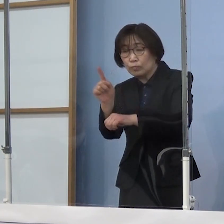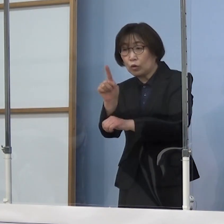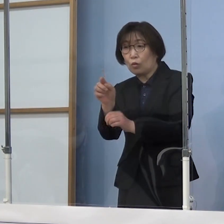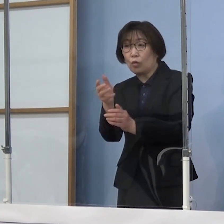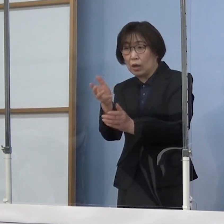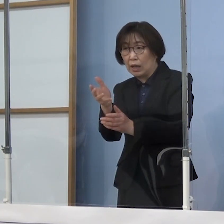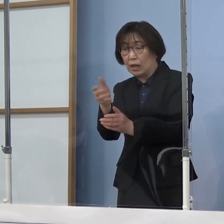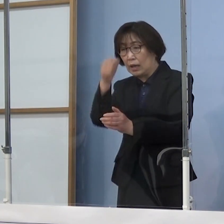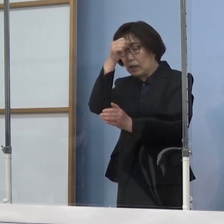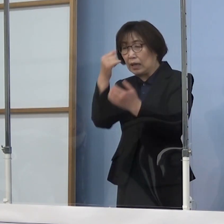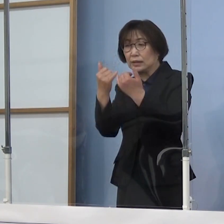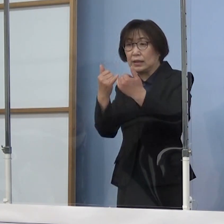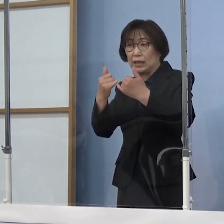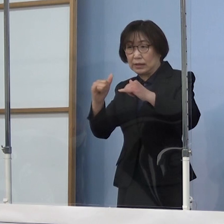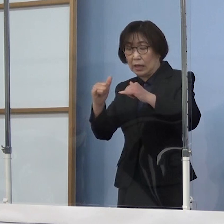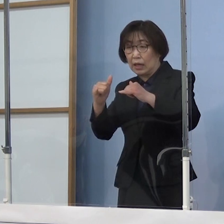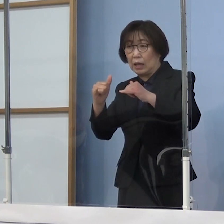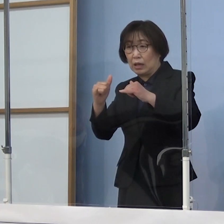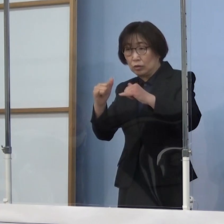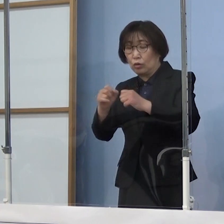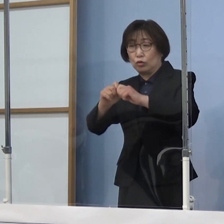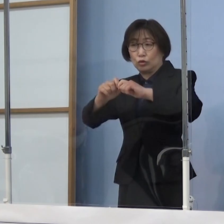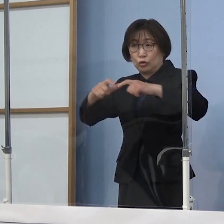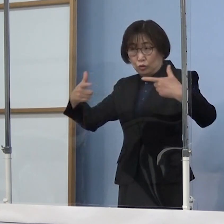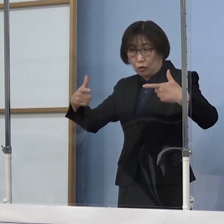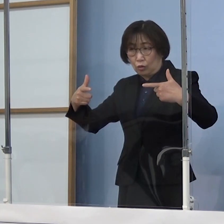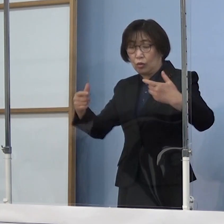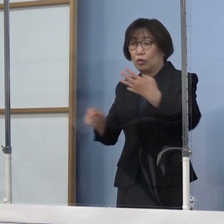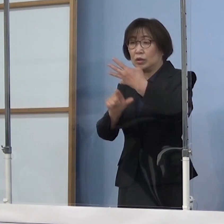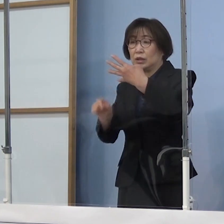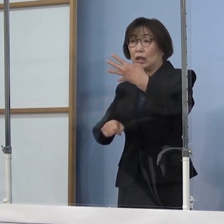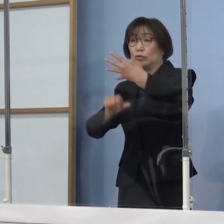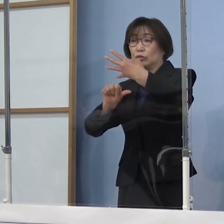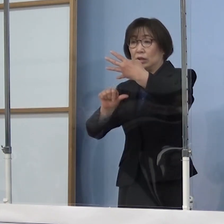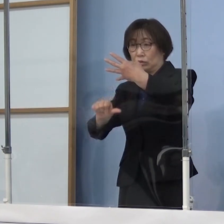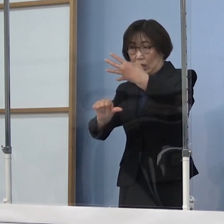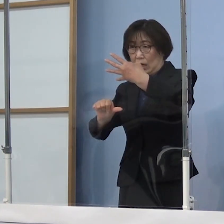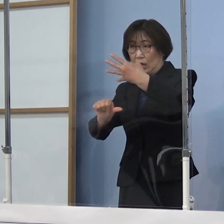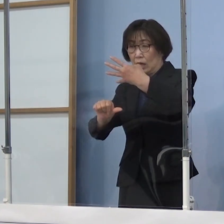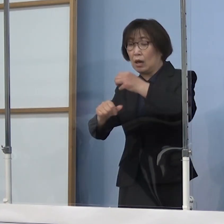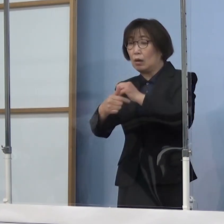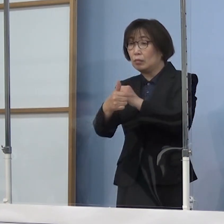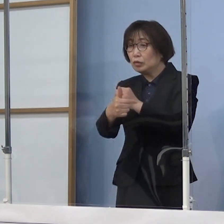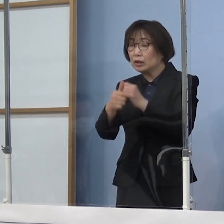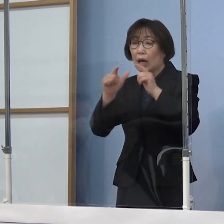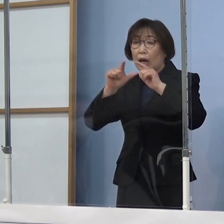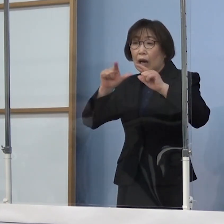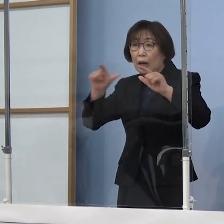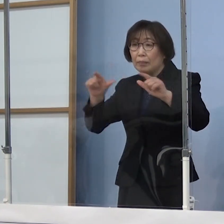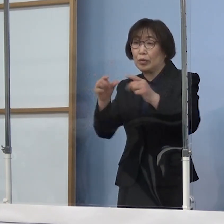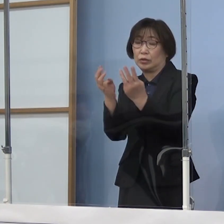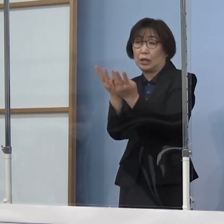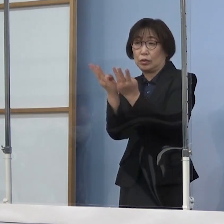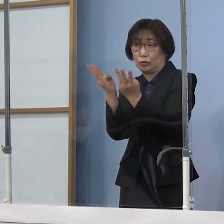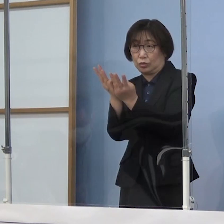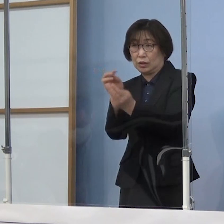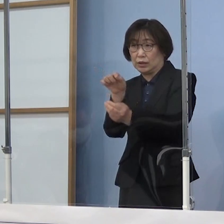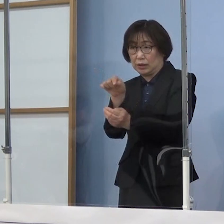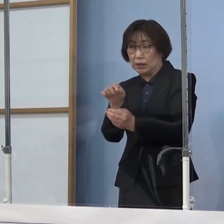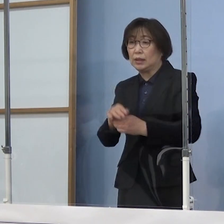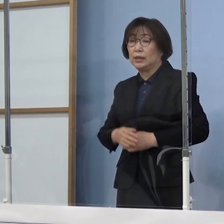感染者の急増、これは4月の5日つまり6日発表数値からということでありま